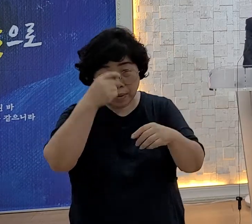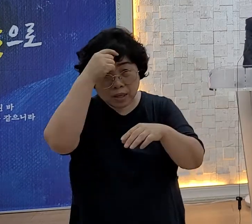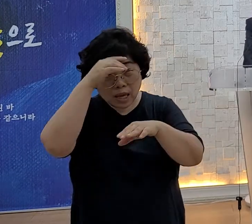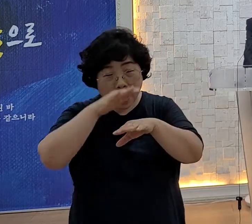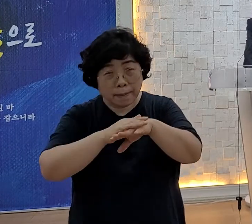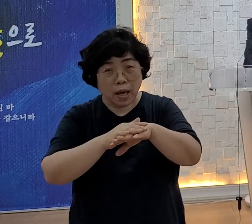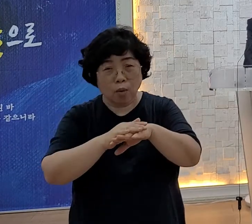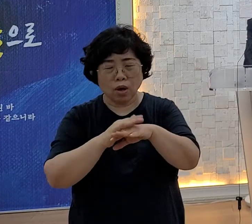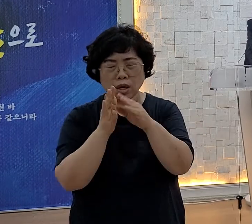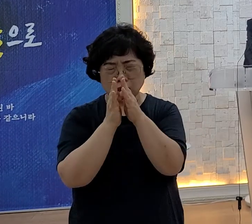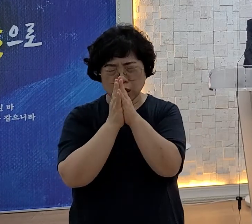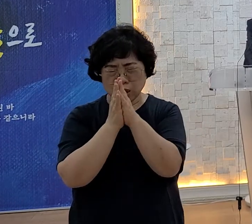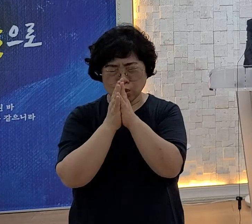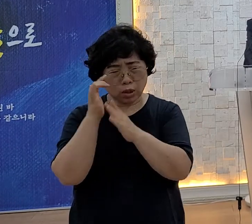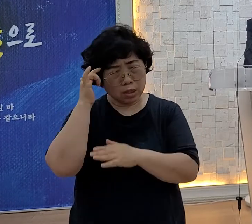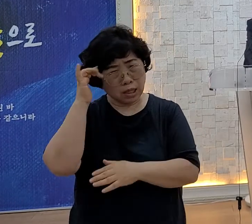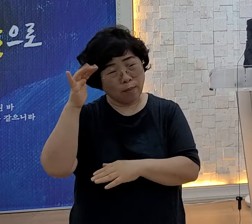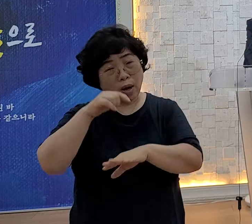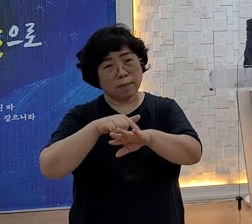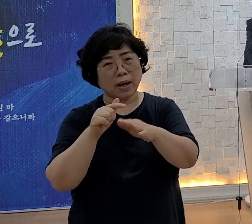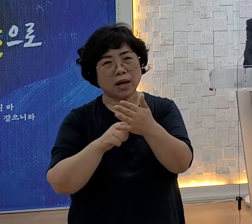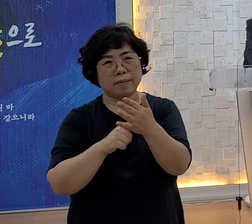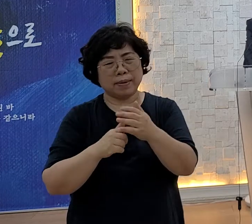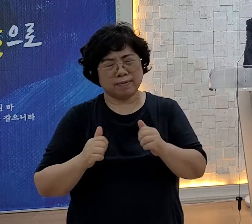사모하며 힘을 써야 됩니다.